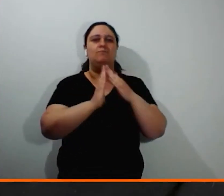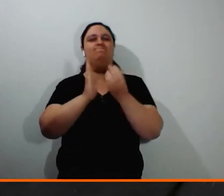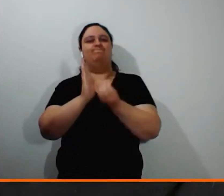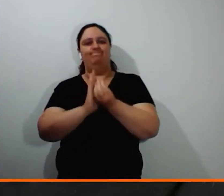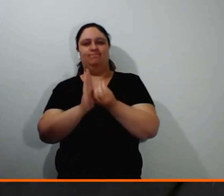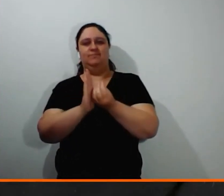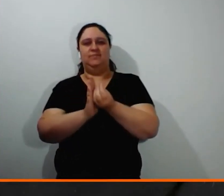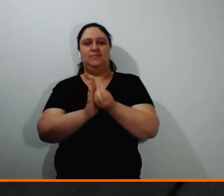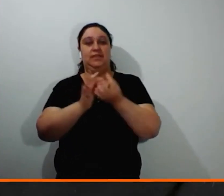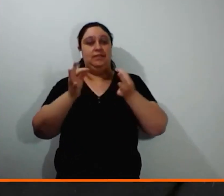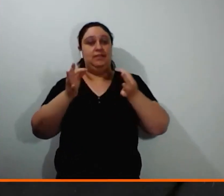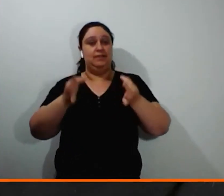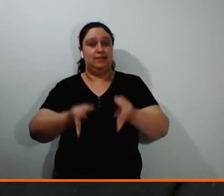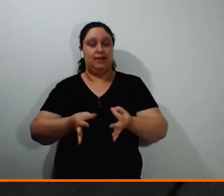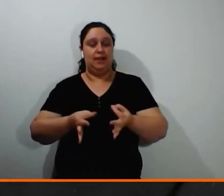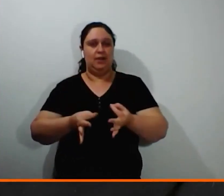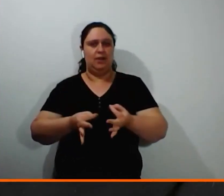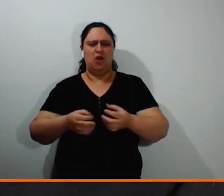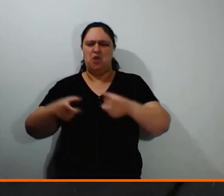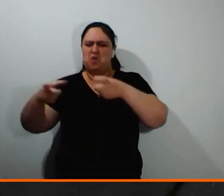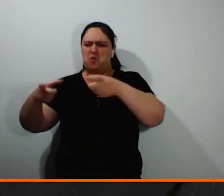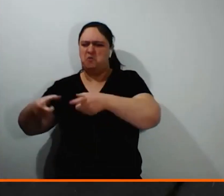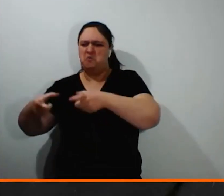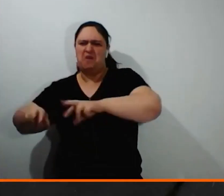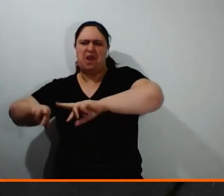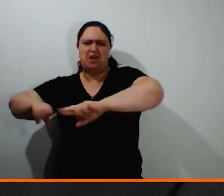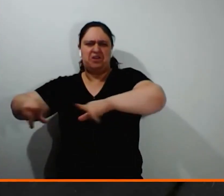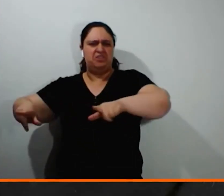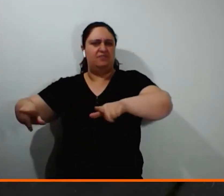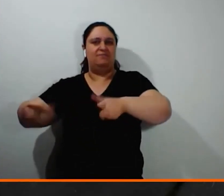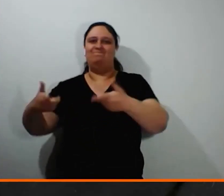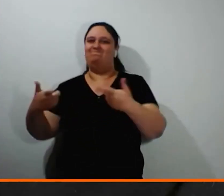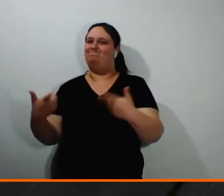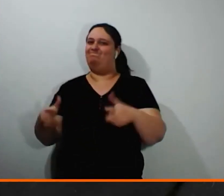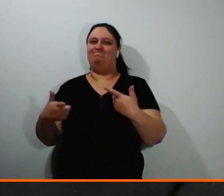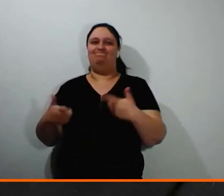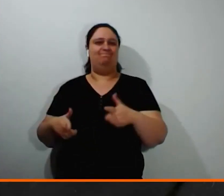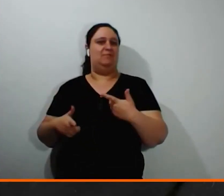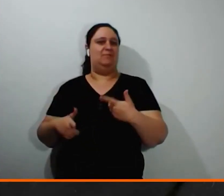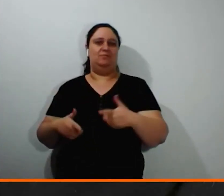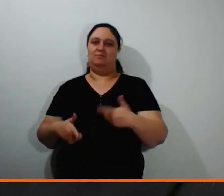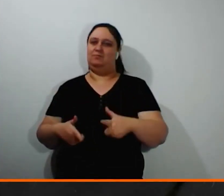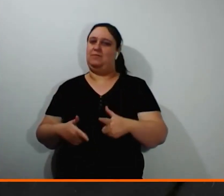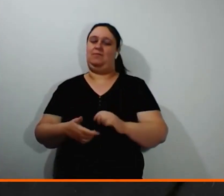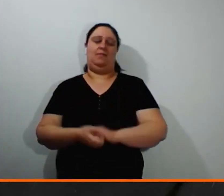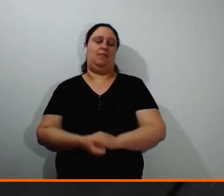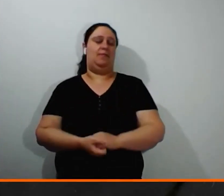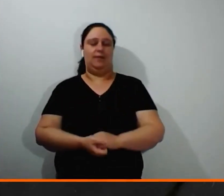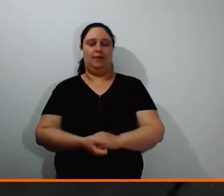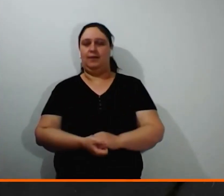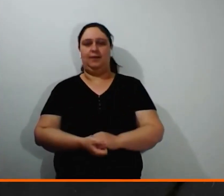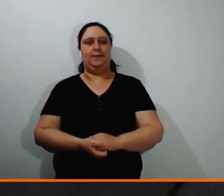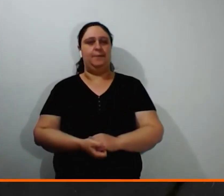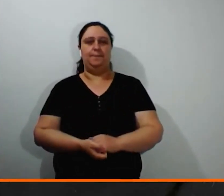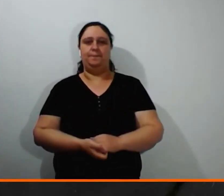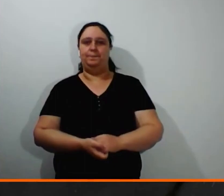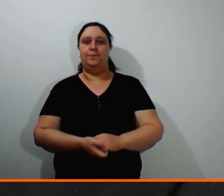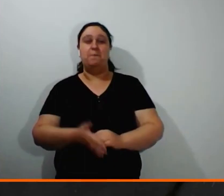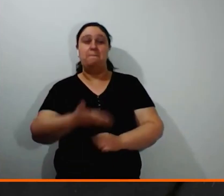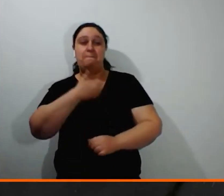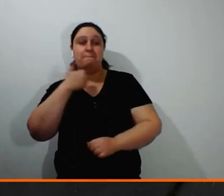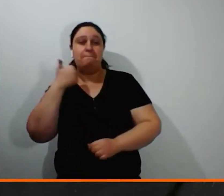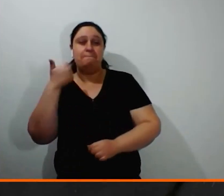outro lugar que podemos ser cuidado e dia a dia, passo a